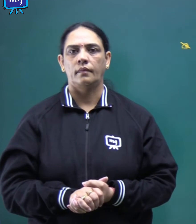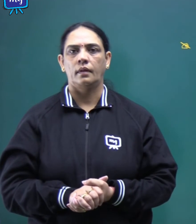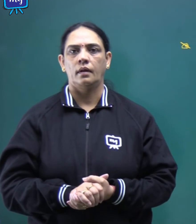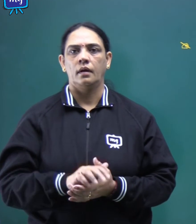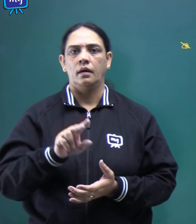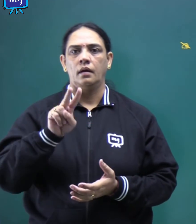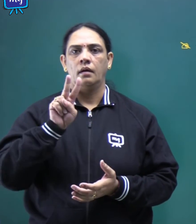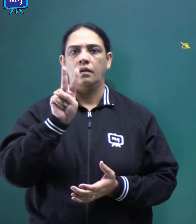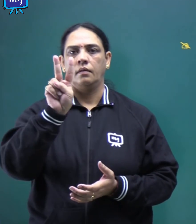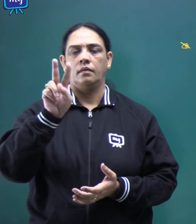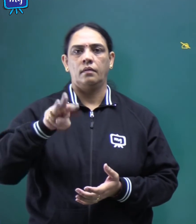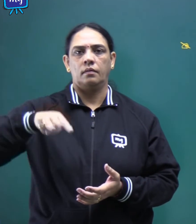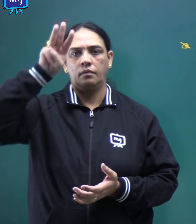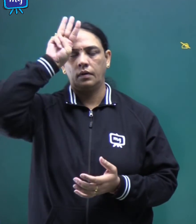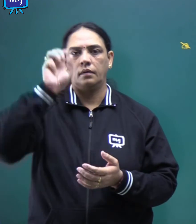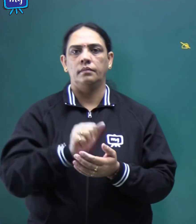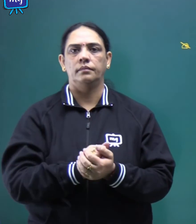आयतन